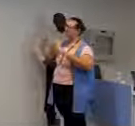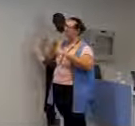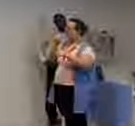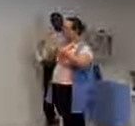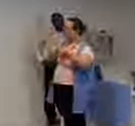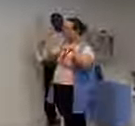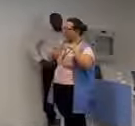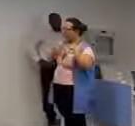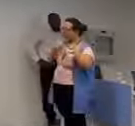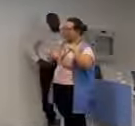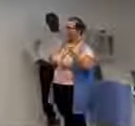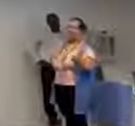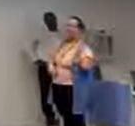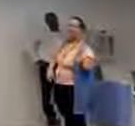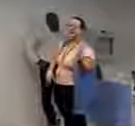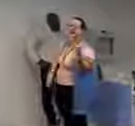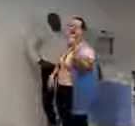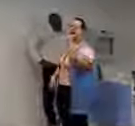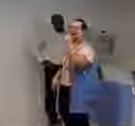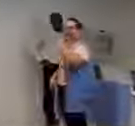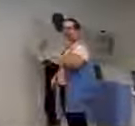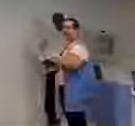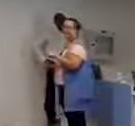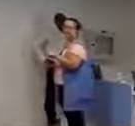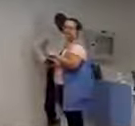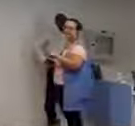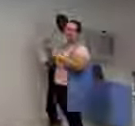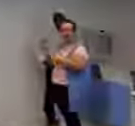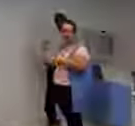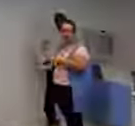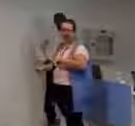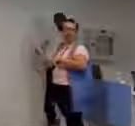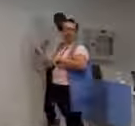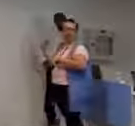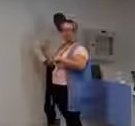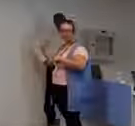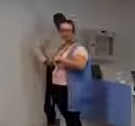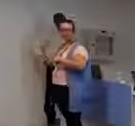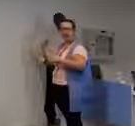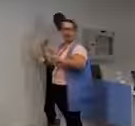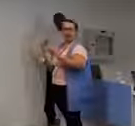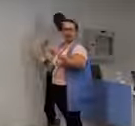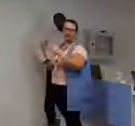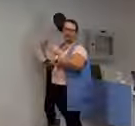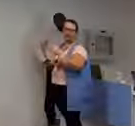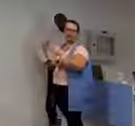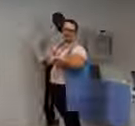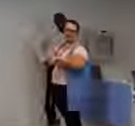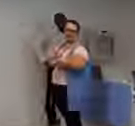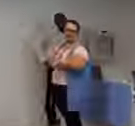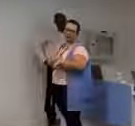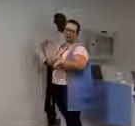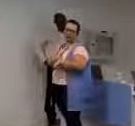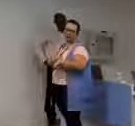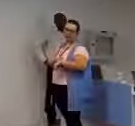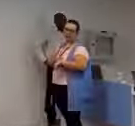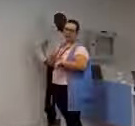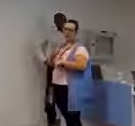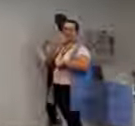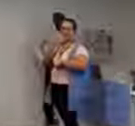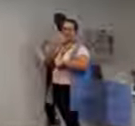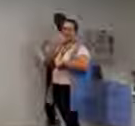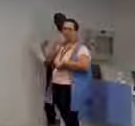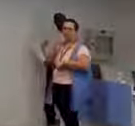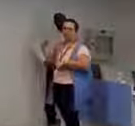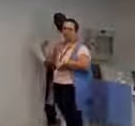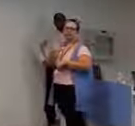e aí voltar, refazer, né, e ficar naquele loop, naquele ciclo maléfico lá que me gera custo, né?